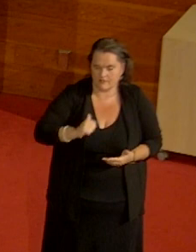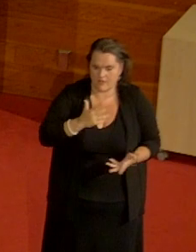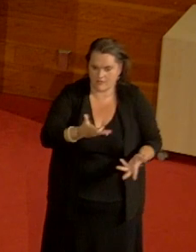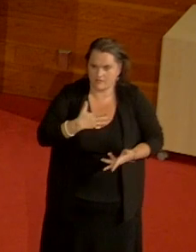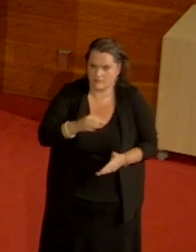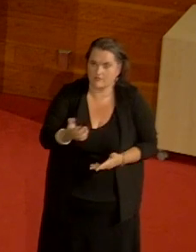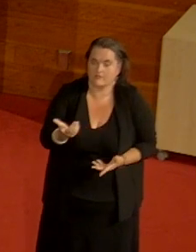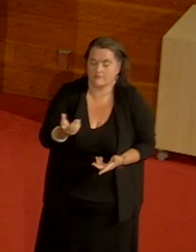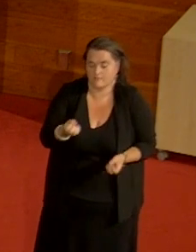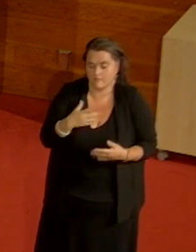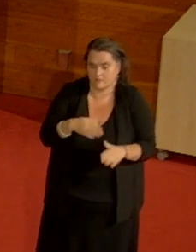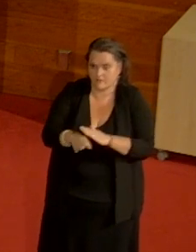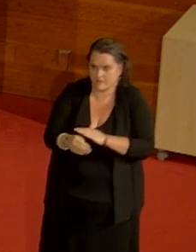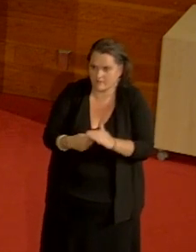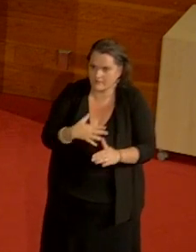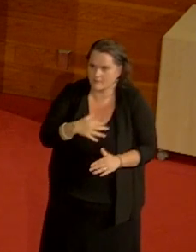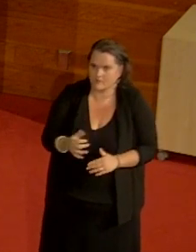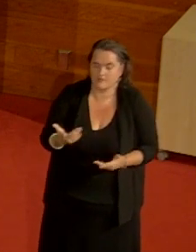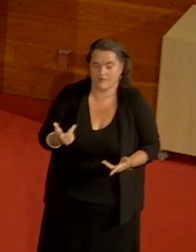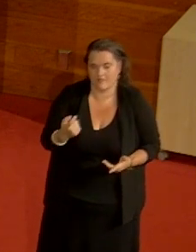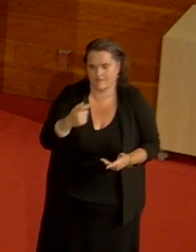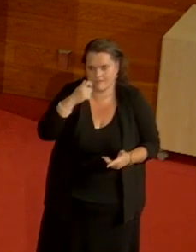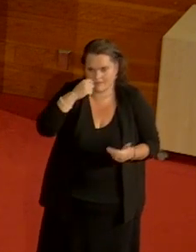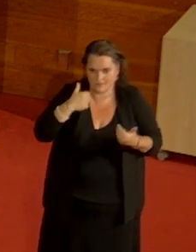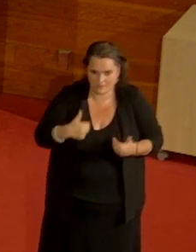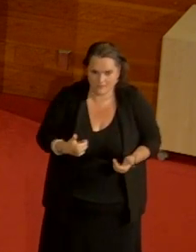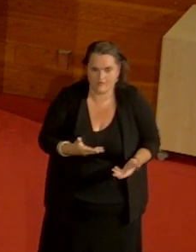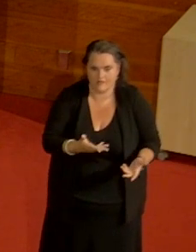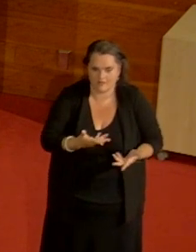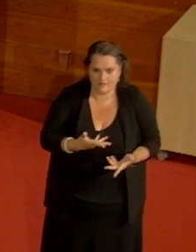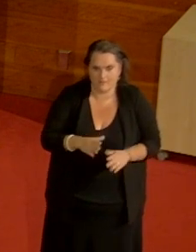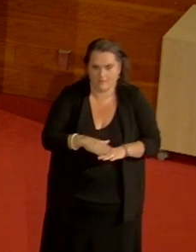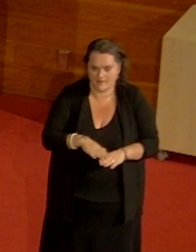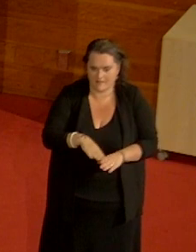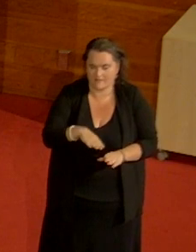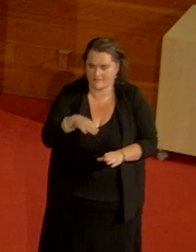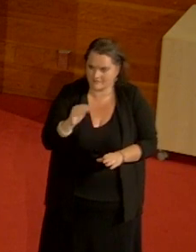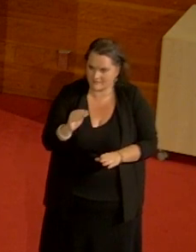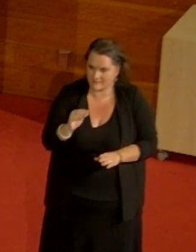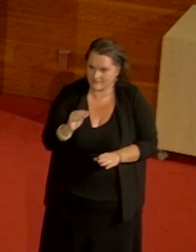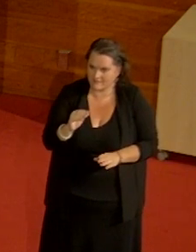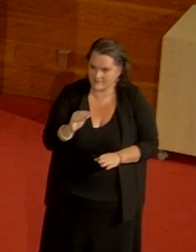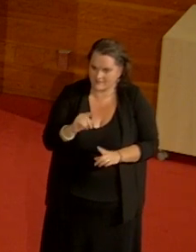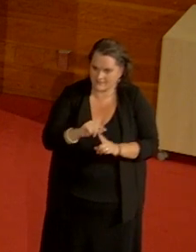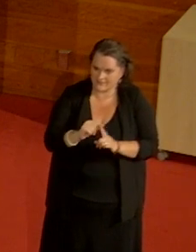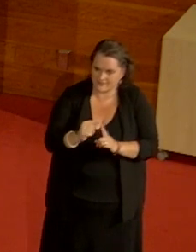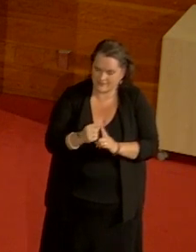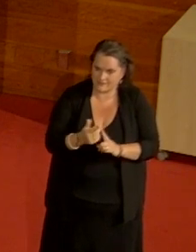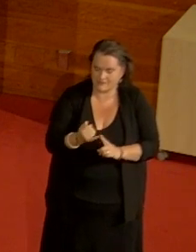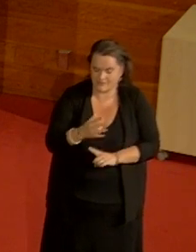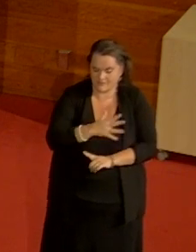accesible lo que necesitamos son humanos que nos ayuden a entenderla y sobre todo a